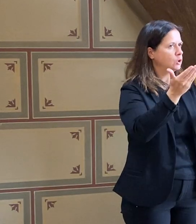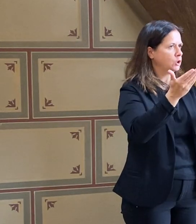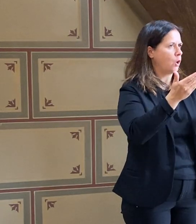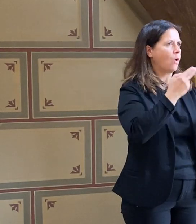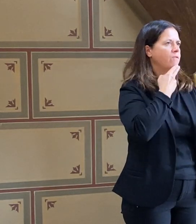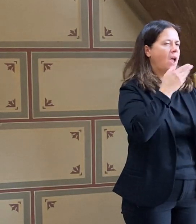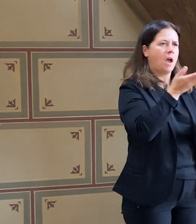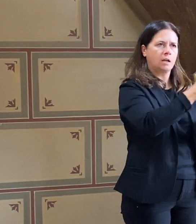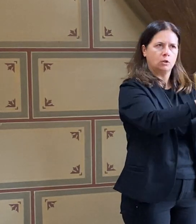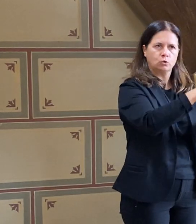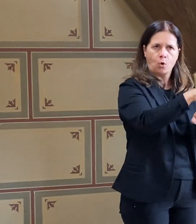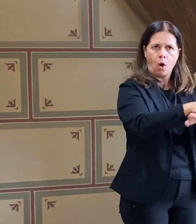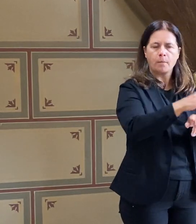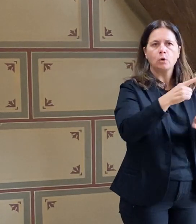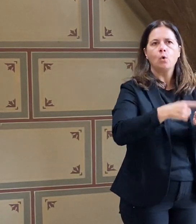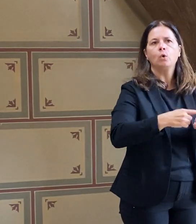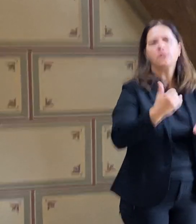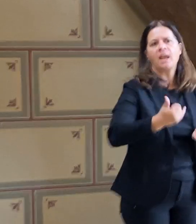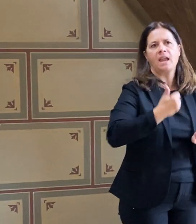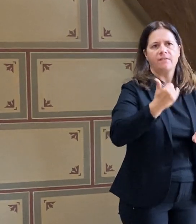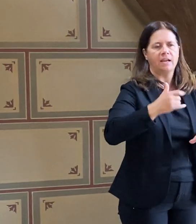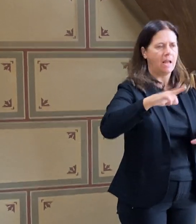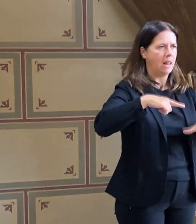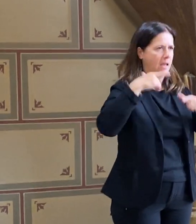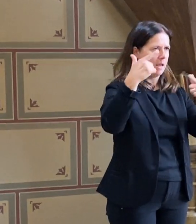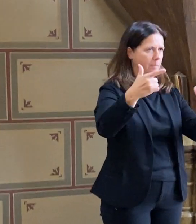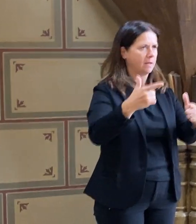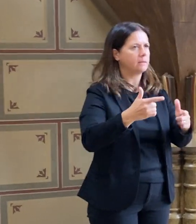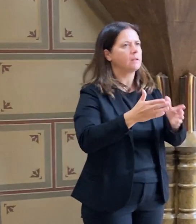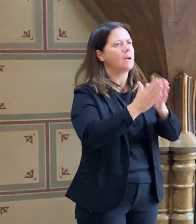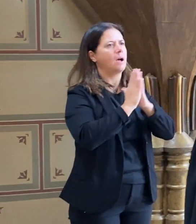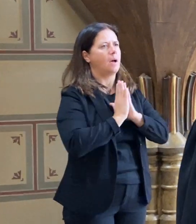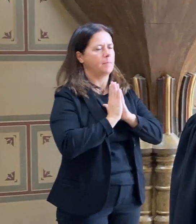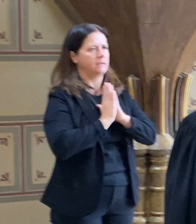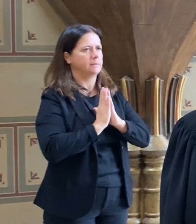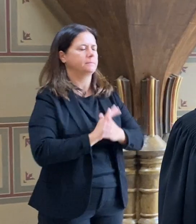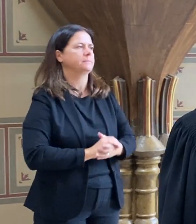der Toten und das ewige Leben.